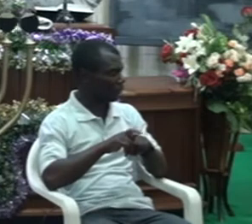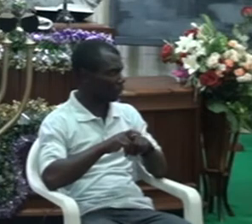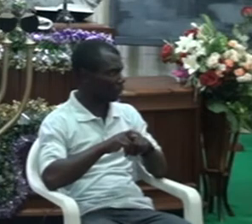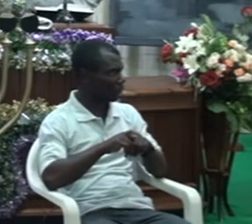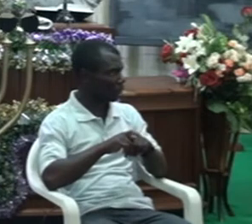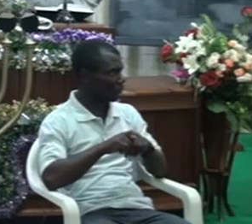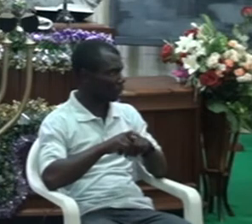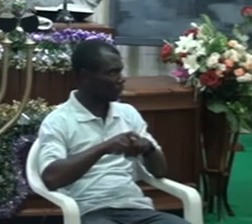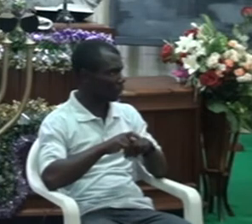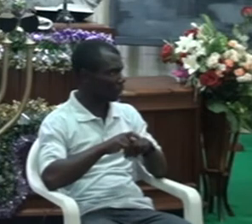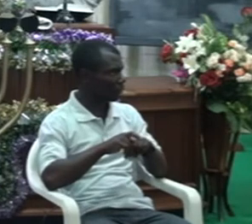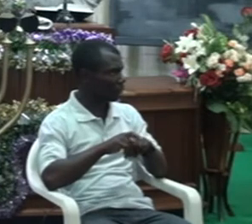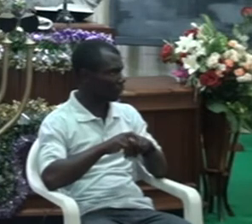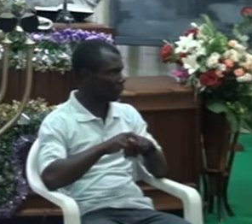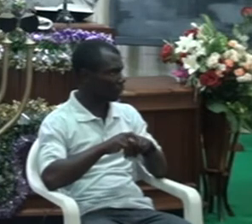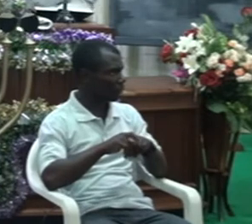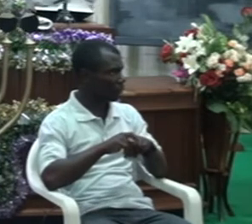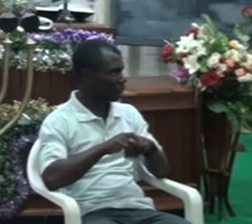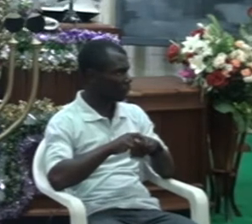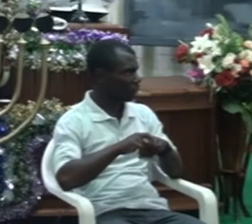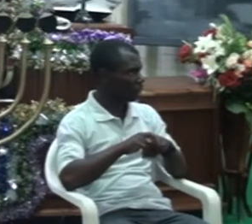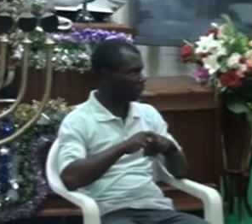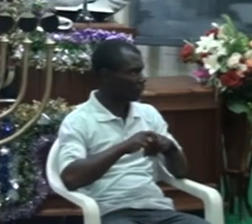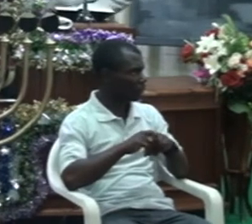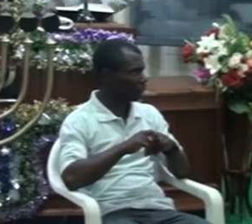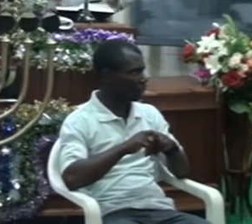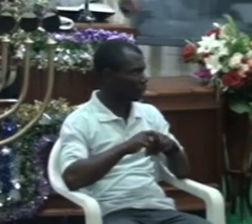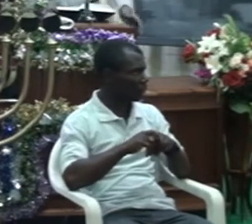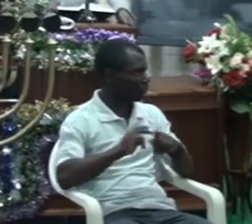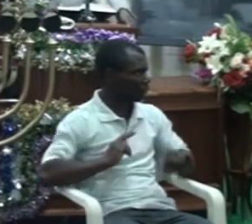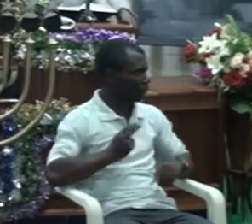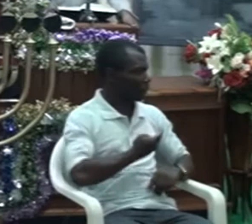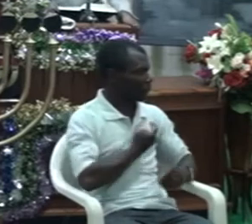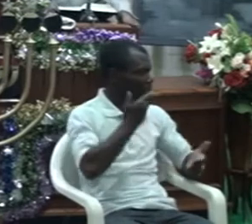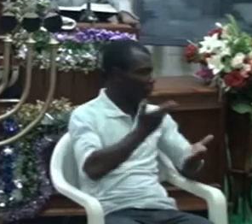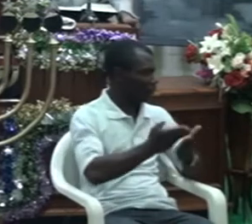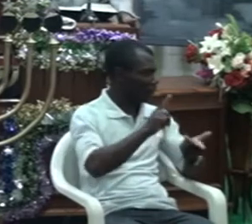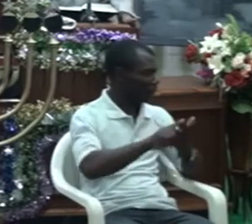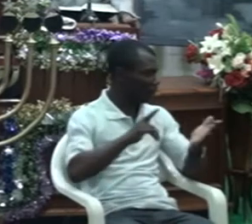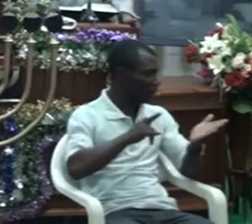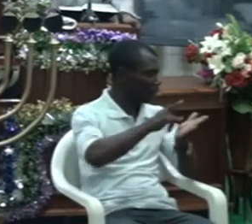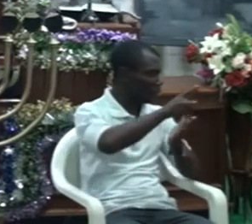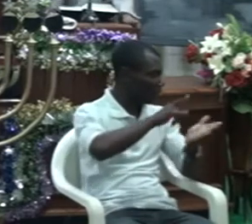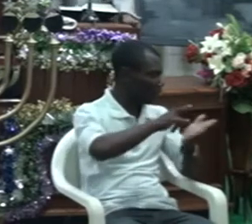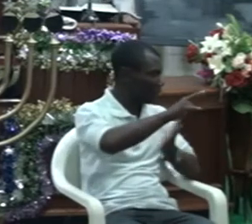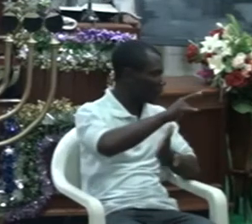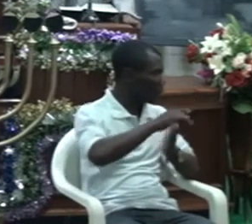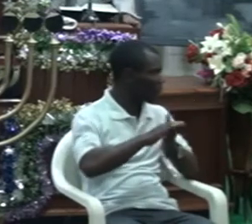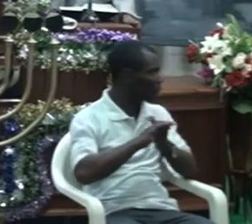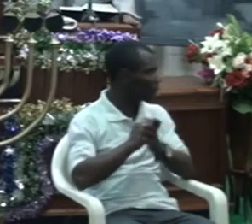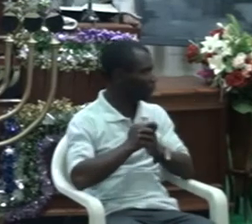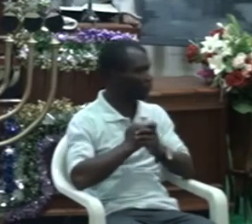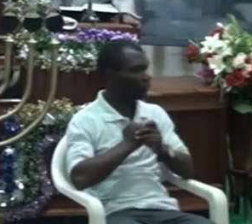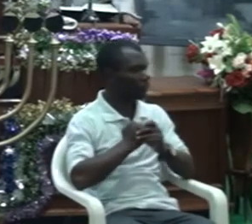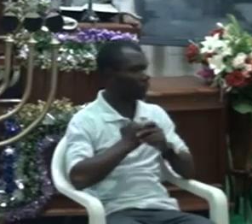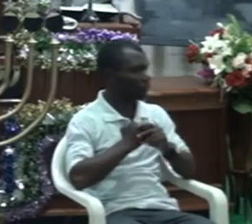Il n'a plus qu'à quoi l'aéroport. Il n'a plus qu'à quoi l'aéroport. Ces tourbillons arrivent à l'aéroport. Dès